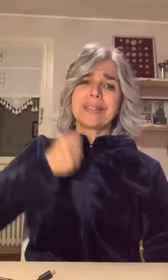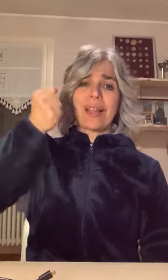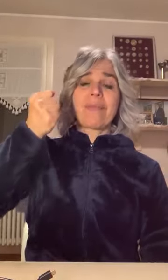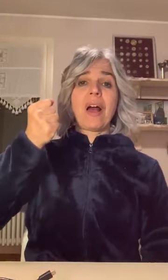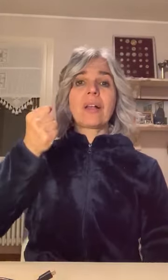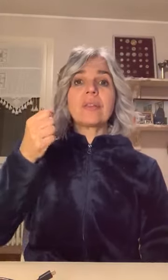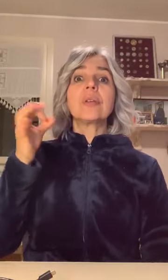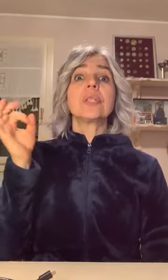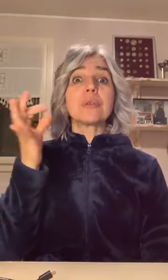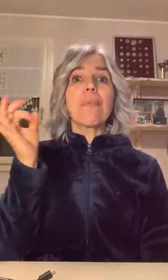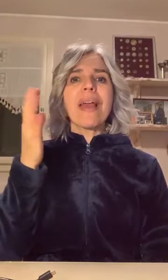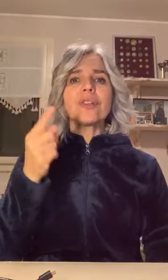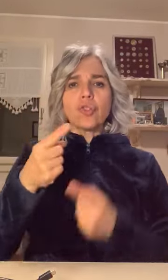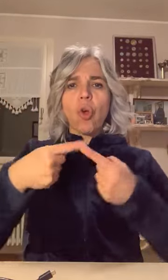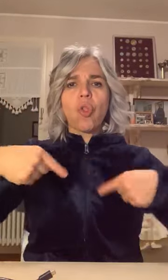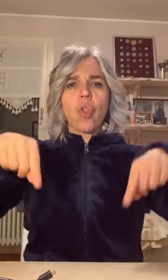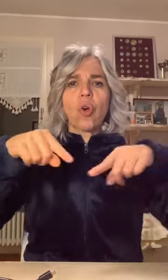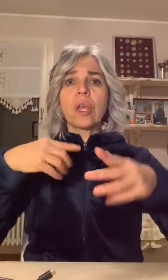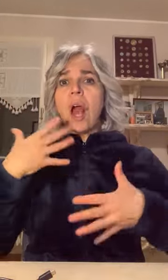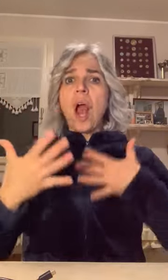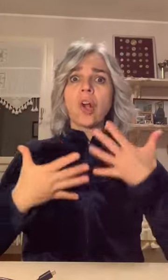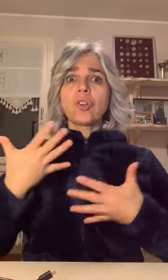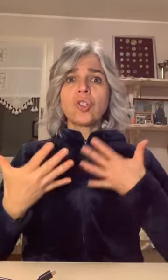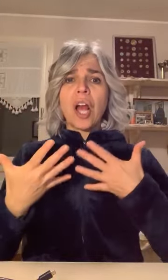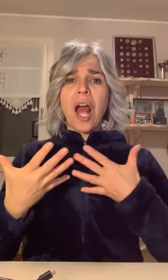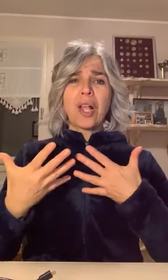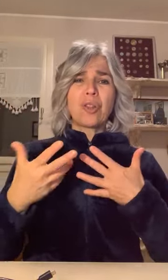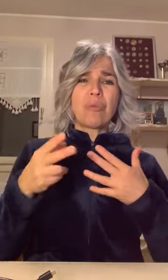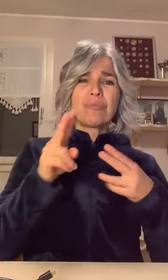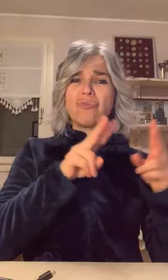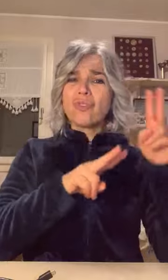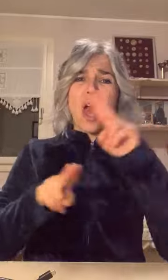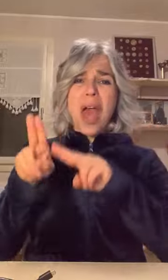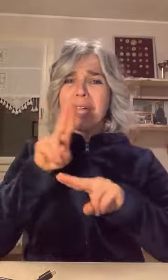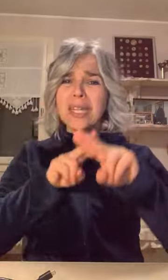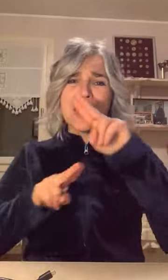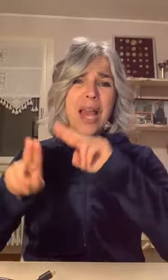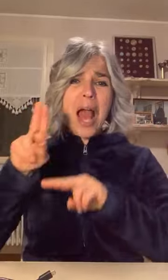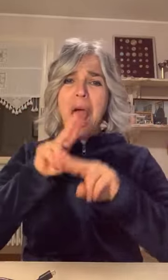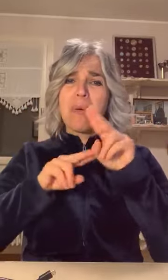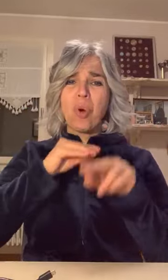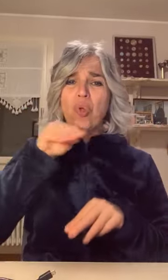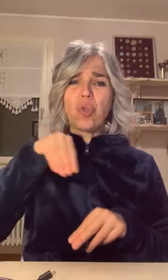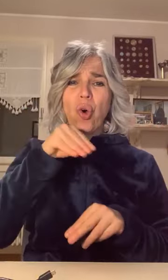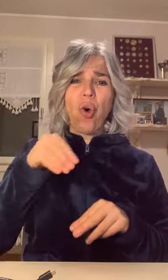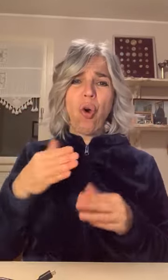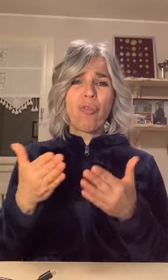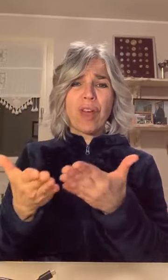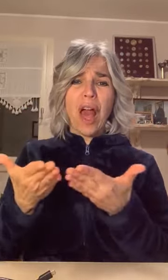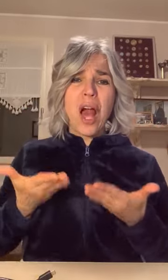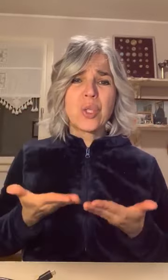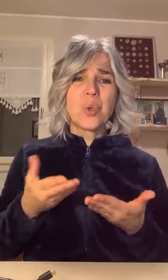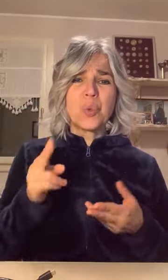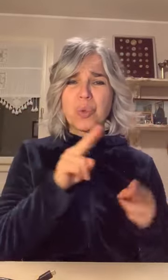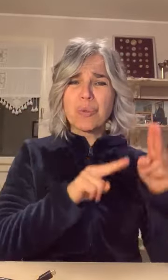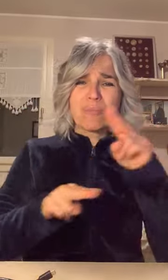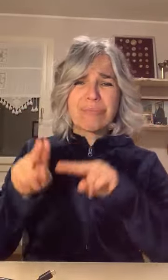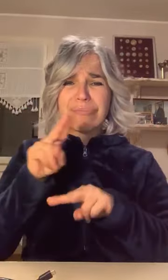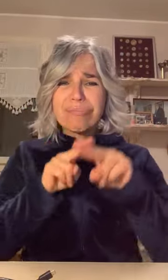andiamo a cercare a destra e a sinistra dove poter trovare il nostro aiuto, andiamo su Google per vedere che